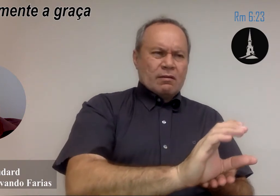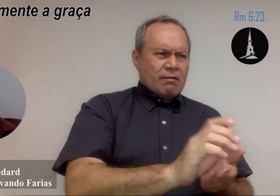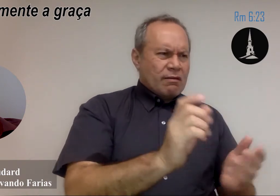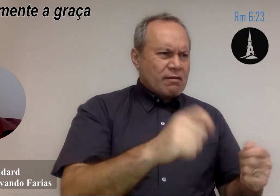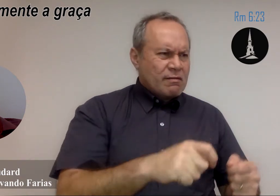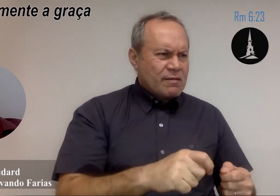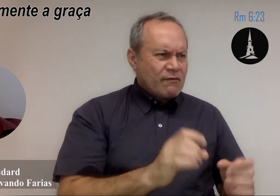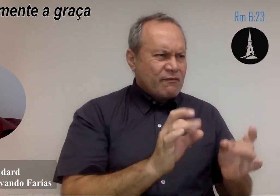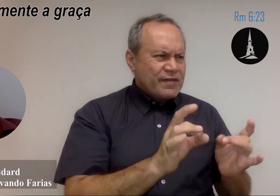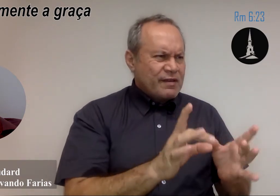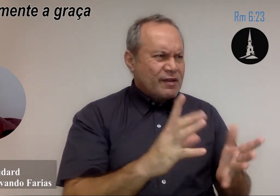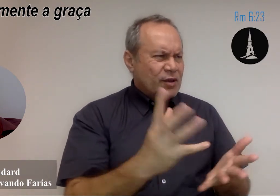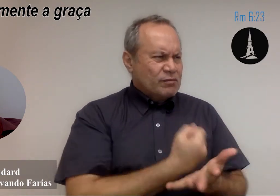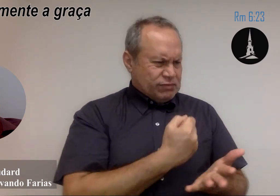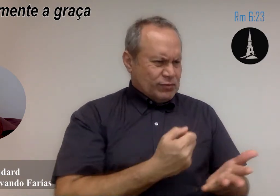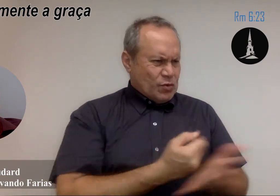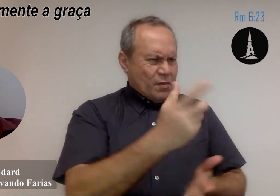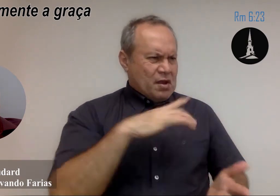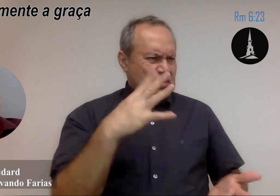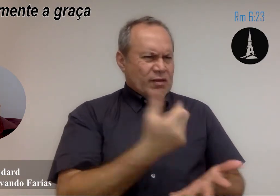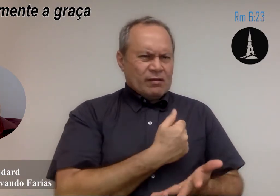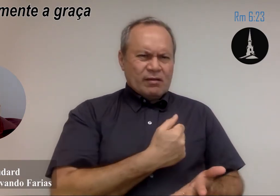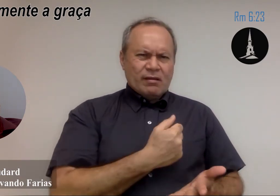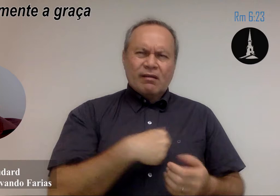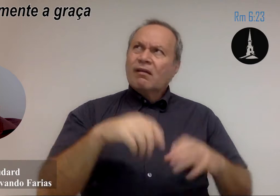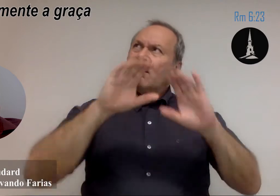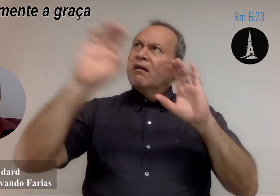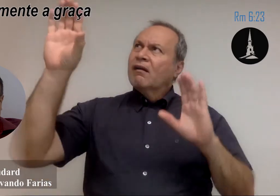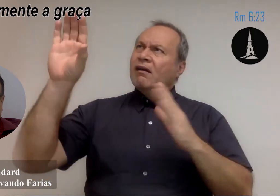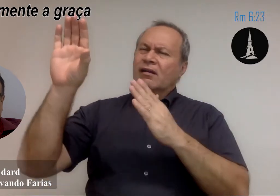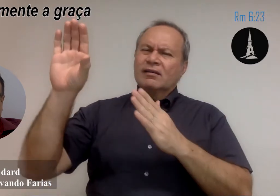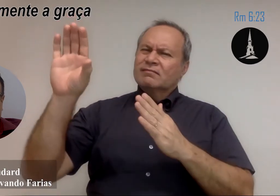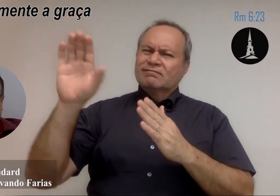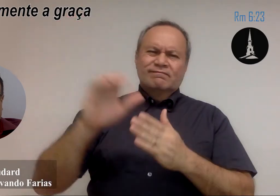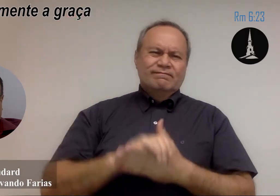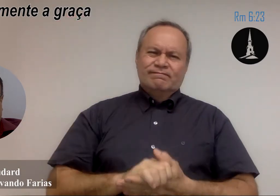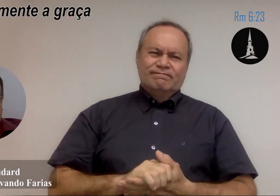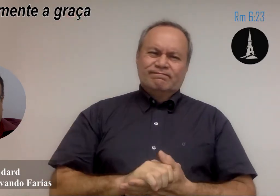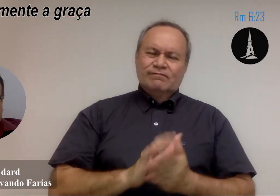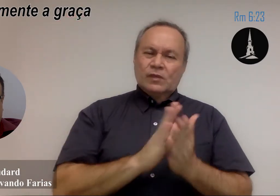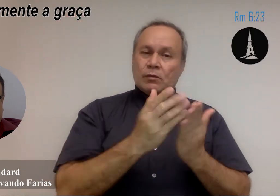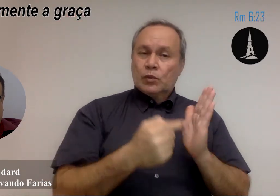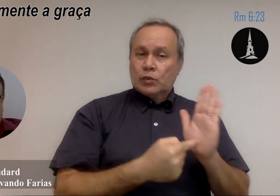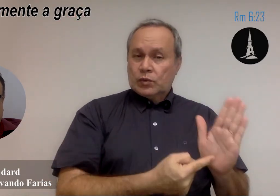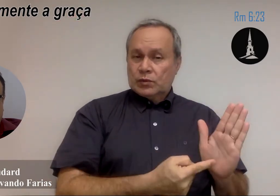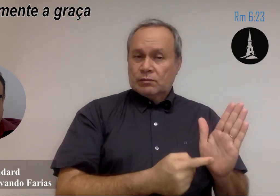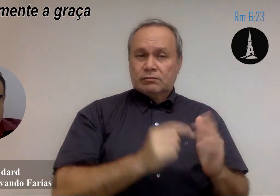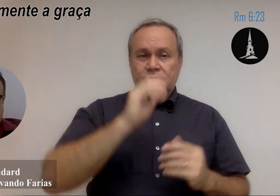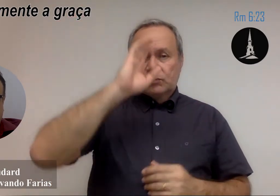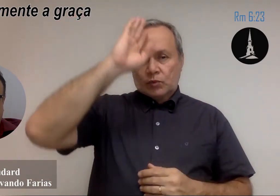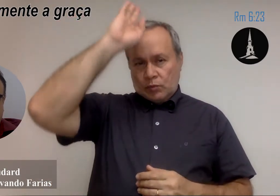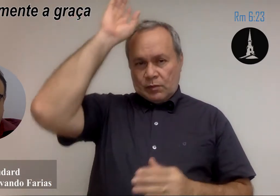ser, portanto, comprada. Mas a palavra do Senhor nos garante em Romanos,